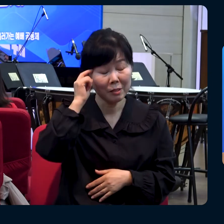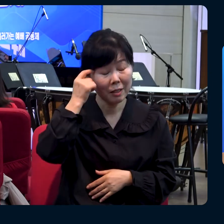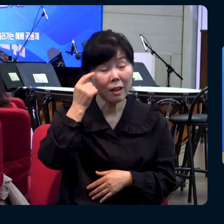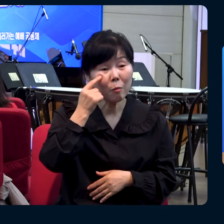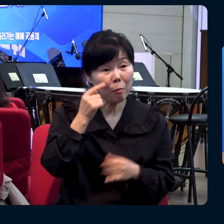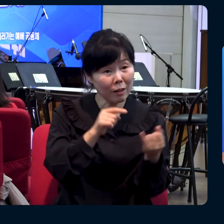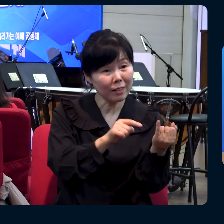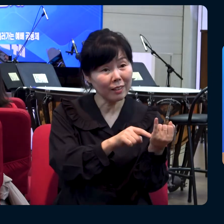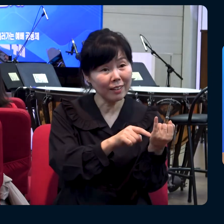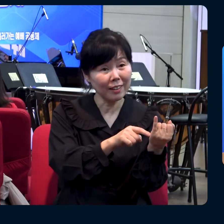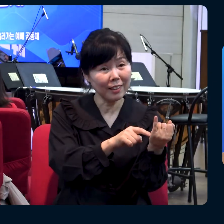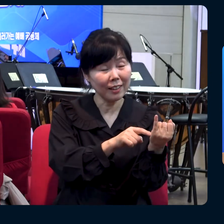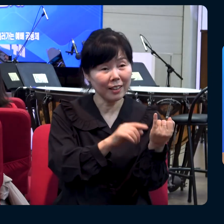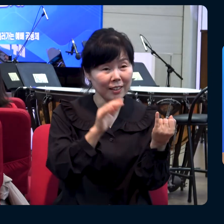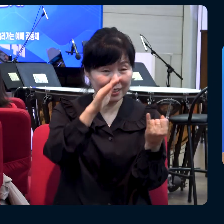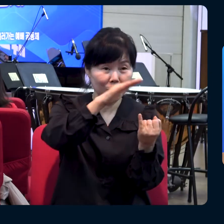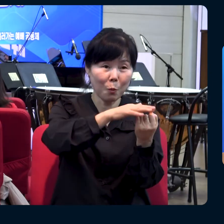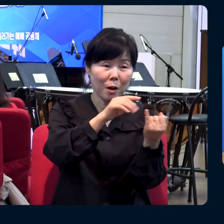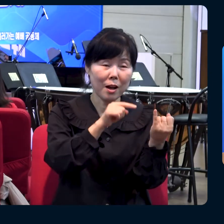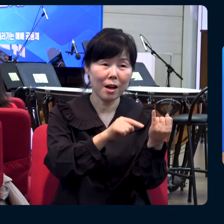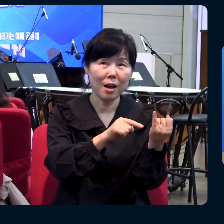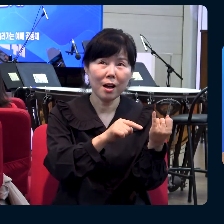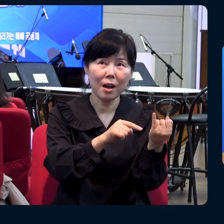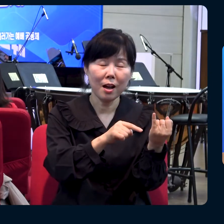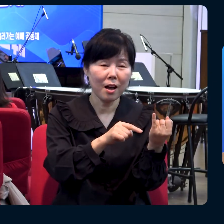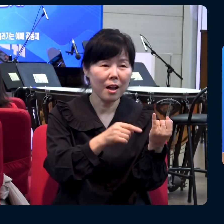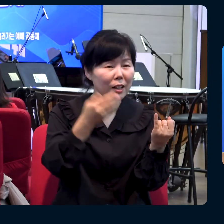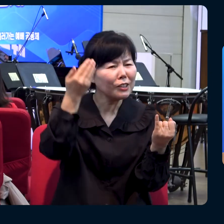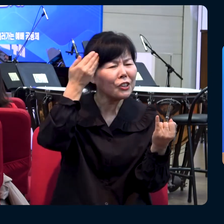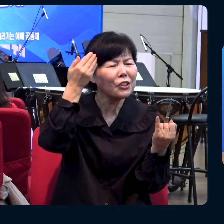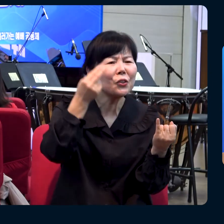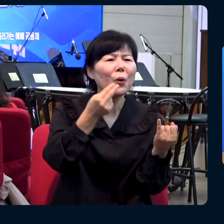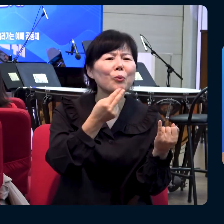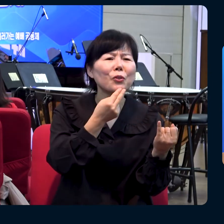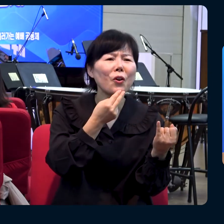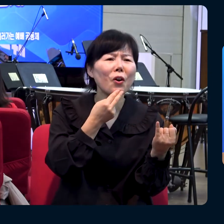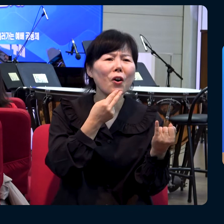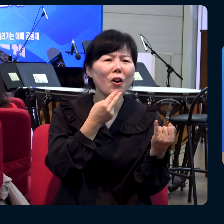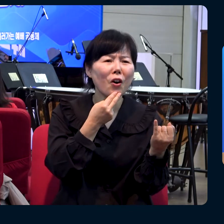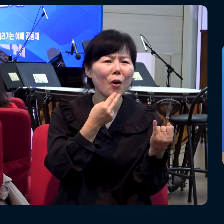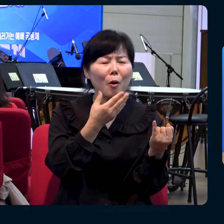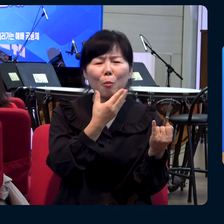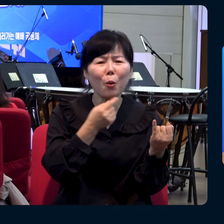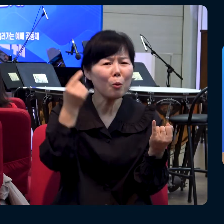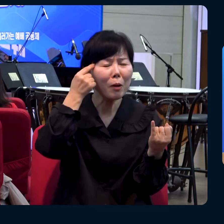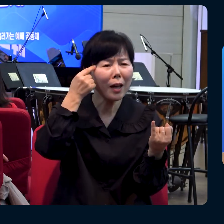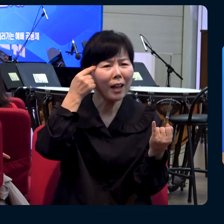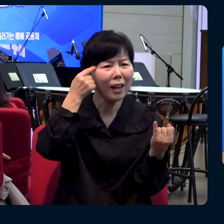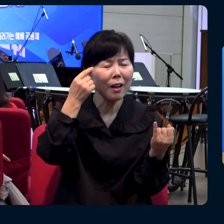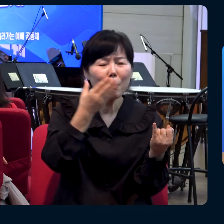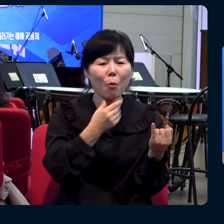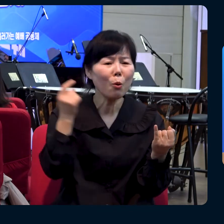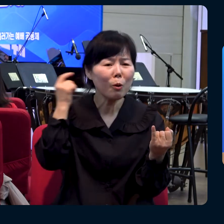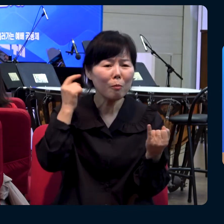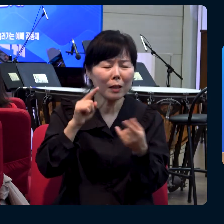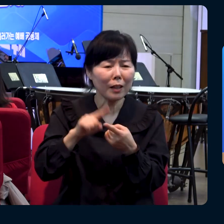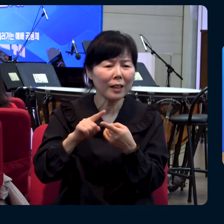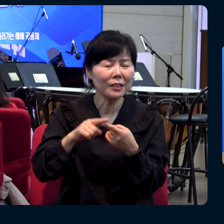여러분 생각해 보세요. 이 아이가 무슨 지식으로 할머니 할아버지를 인도할 수 있겠습니까?